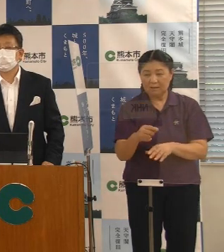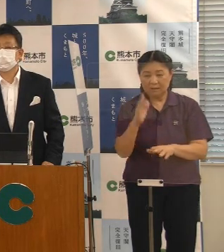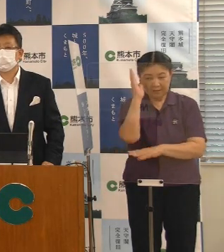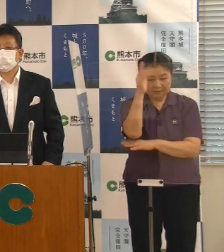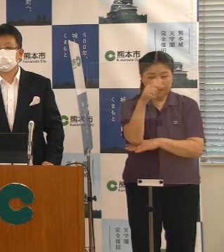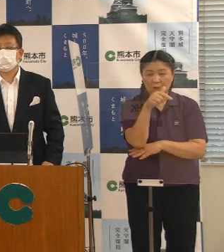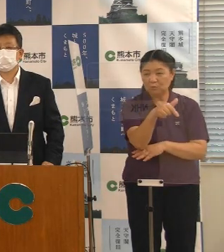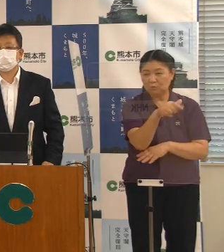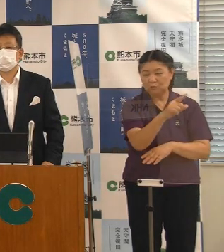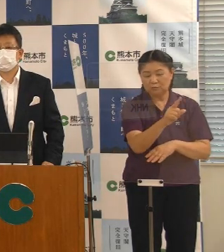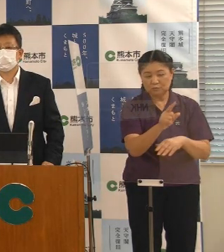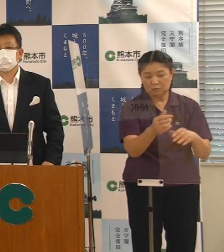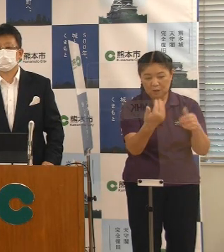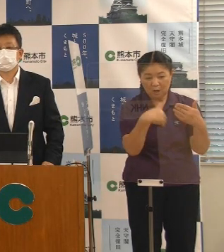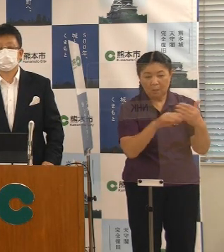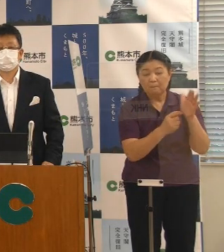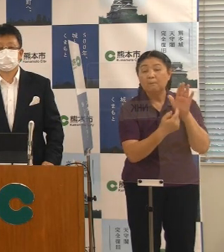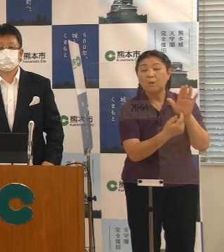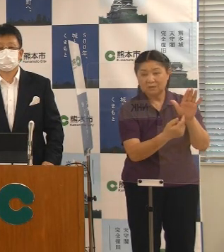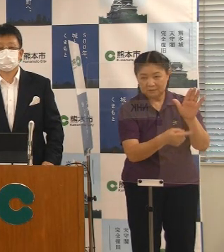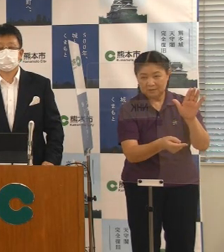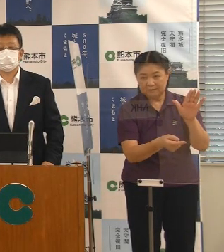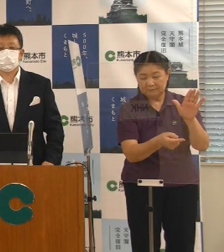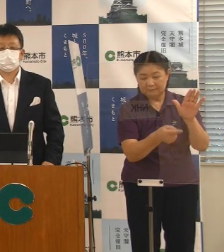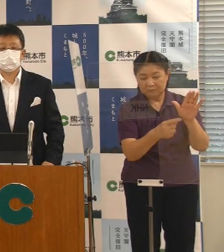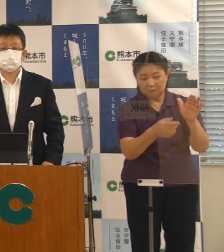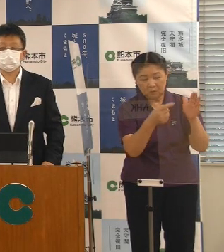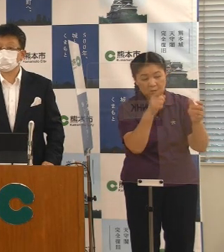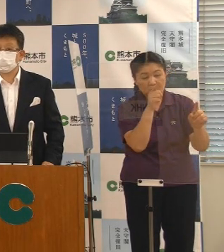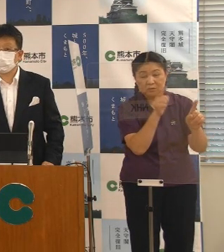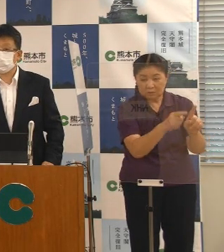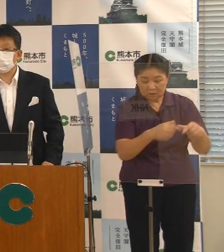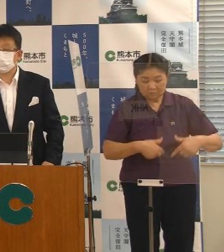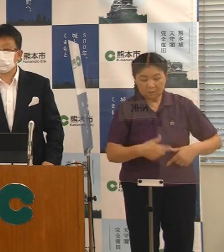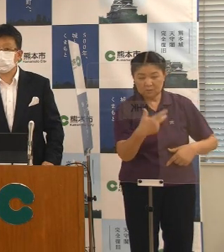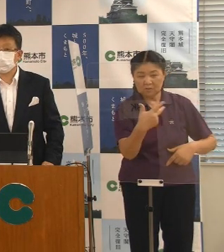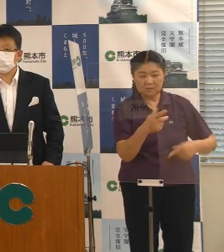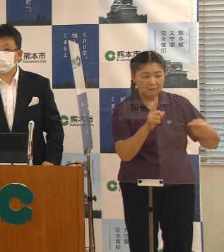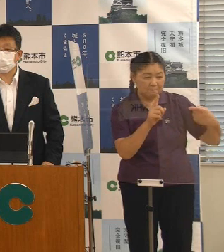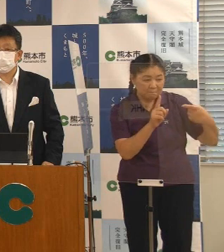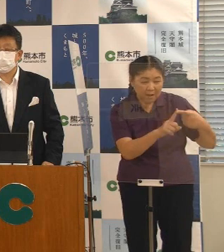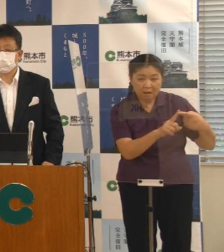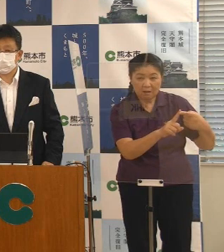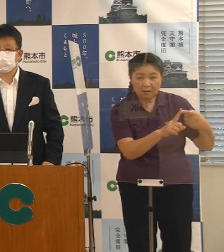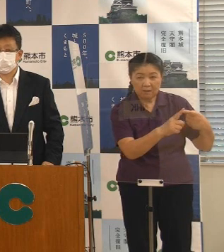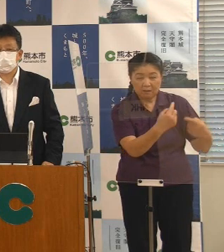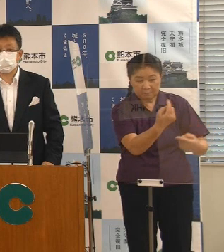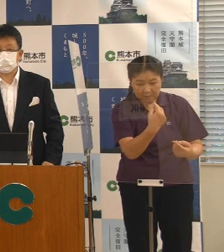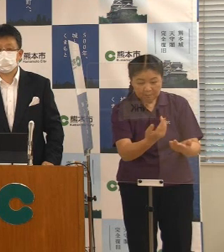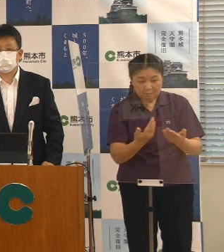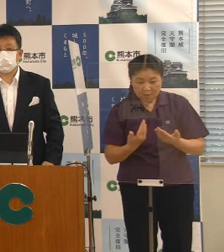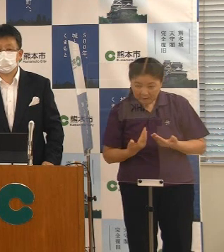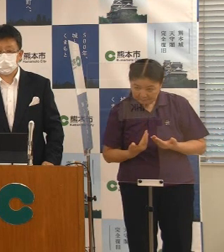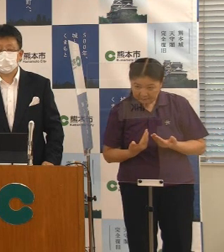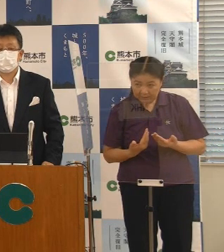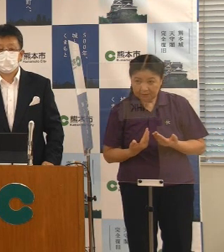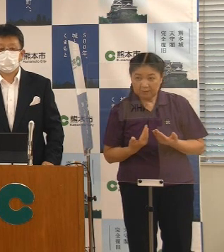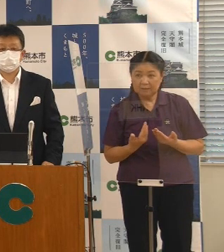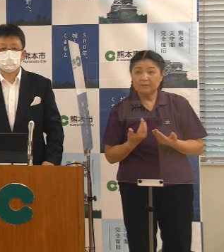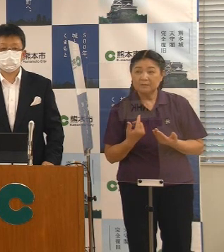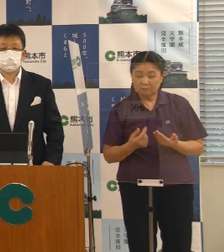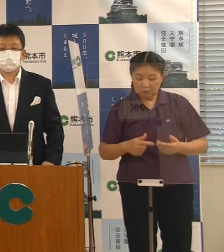においてですね、このまん延防止等の措置が熊本市適用されたということ、熊本県にですね適用